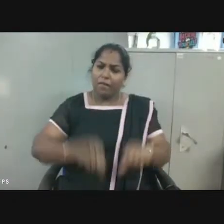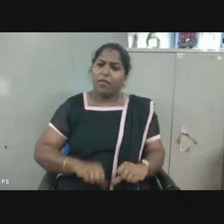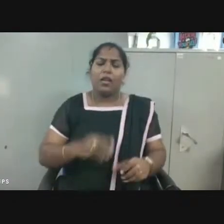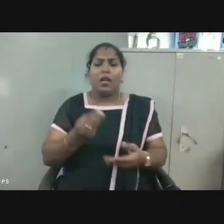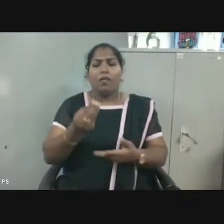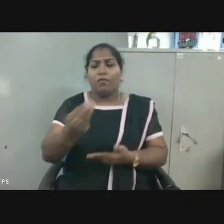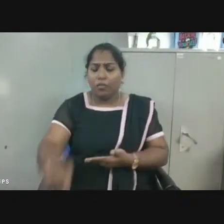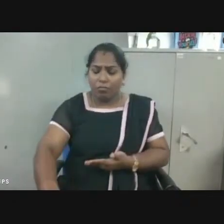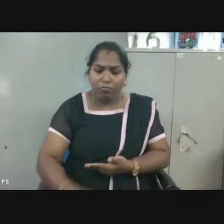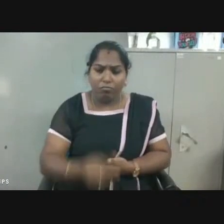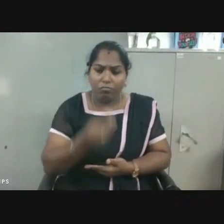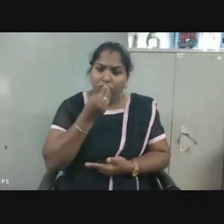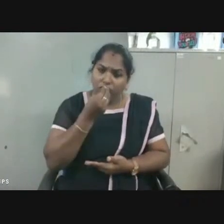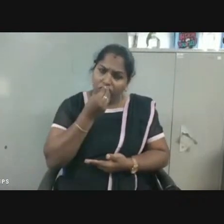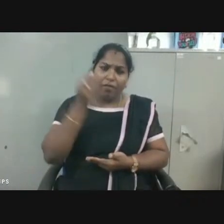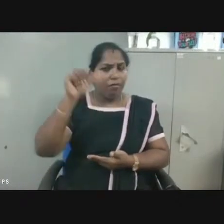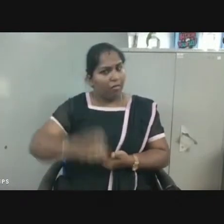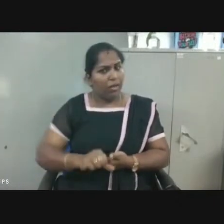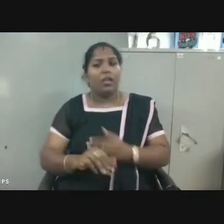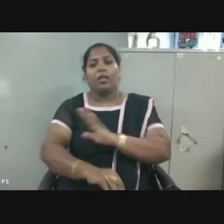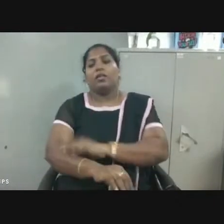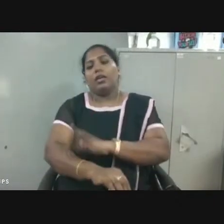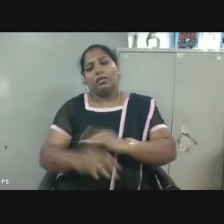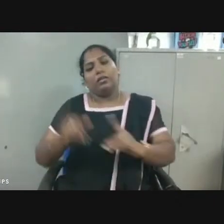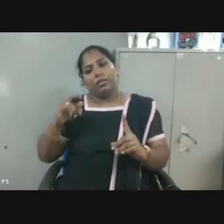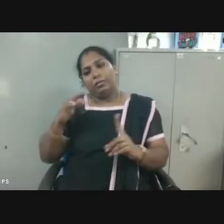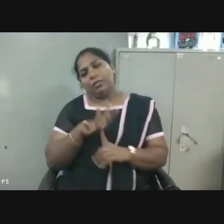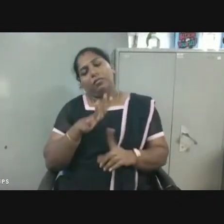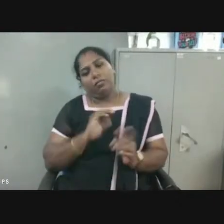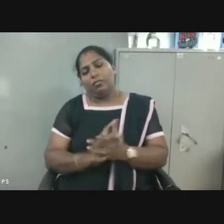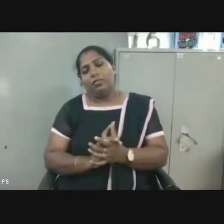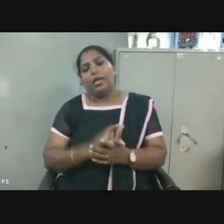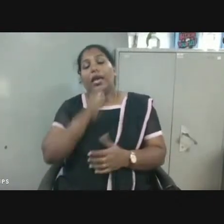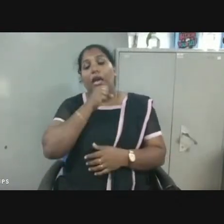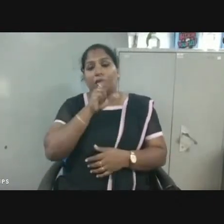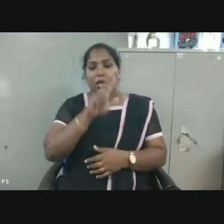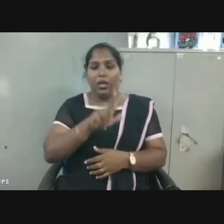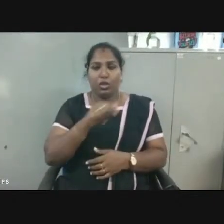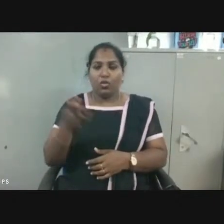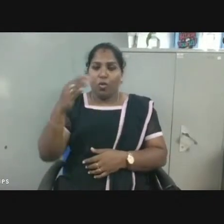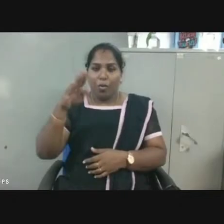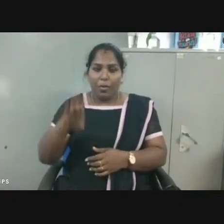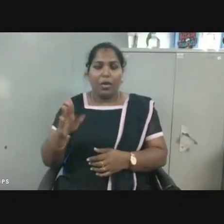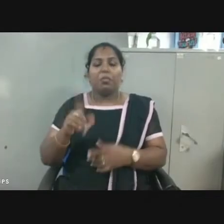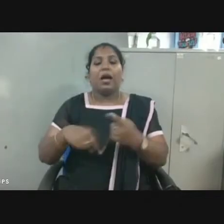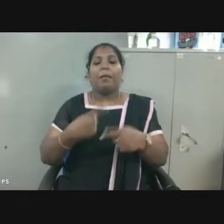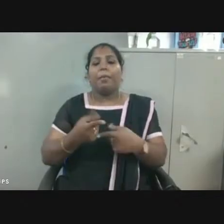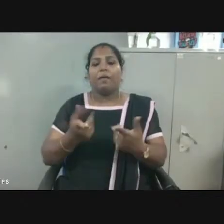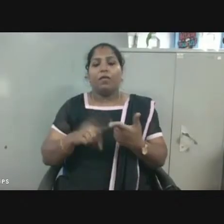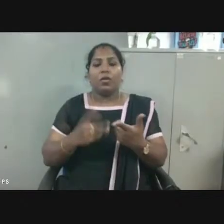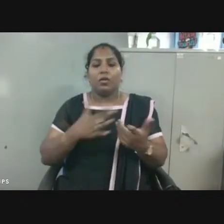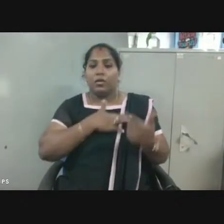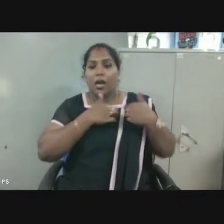എടുത്ത് കഴിക്കാനുള്ള ബുദ്ധിമുട്ട്, അങ്ങനെ കൈനെ ബാധിക്കും. ഒരു 8-9 വയസ്സ് കഴിയുമ്പോഴത്തേക്ക് ഇത് പതുക്കെ നമ്മുടെ നെഞ്ചിലെ മസിലിനെയും കൂടെ ബാധിക്കാൻ തുടങ്ങും. കാലിലെ